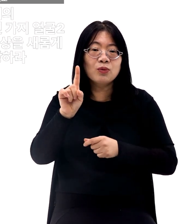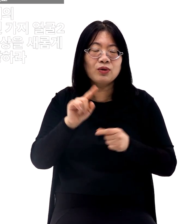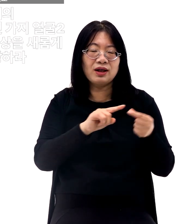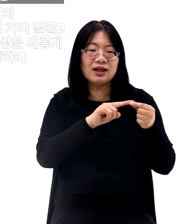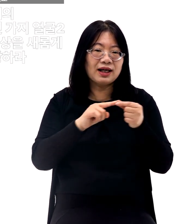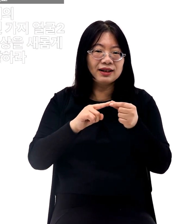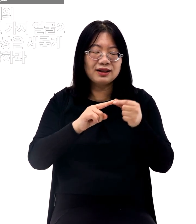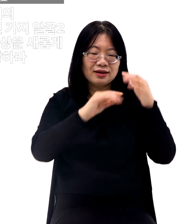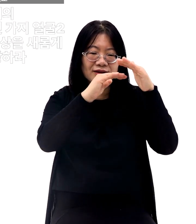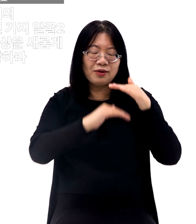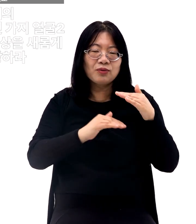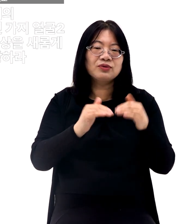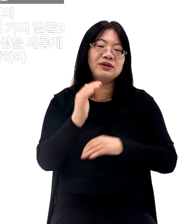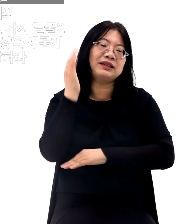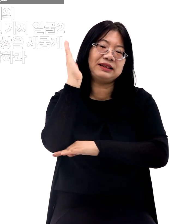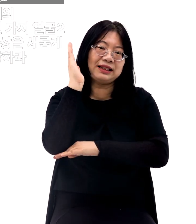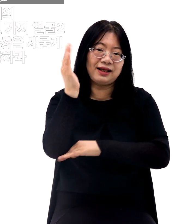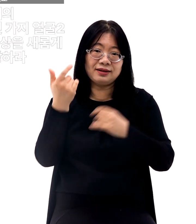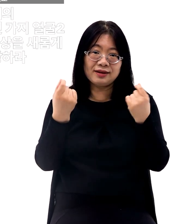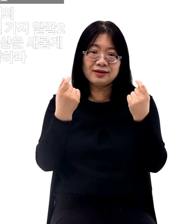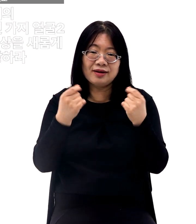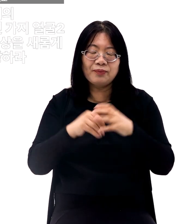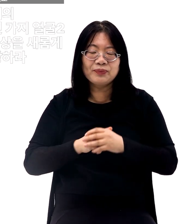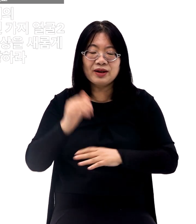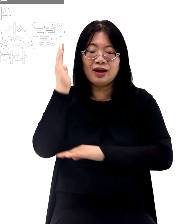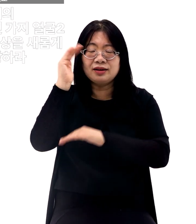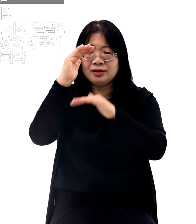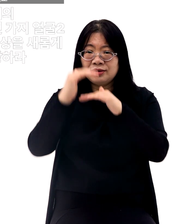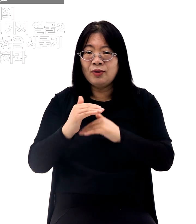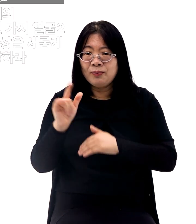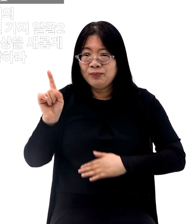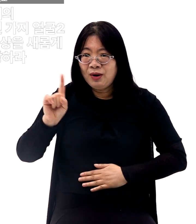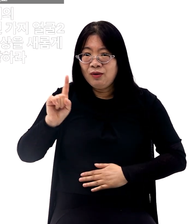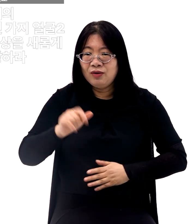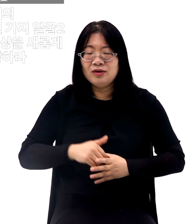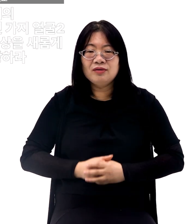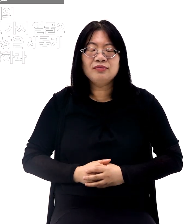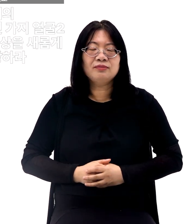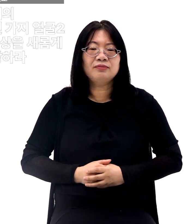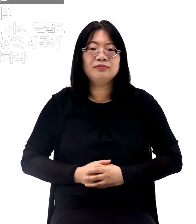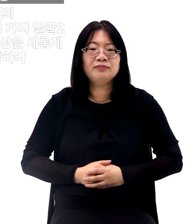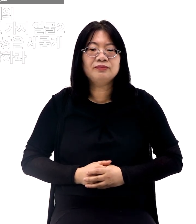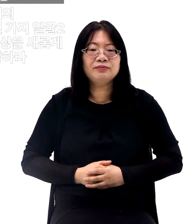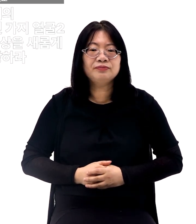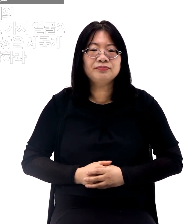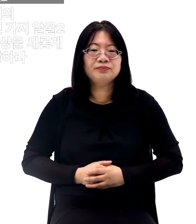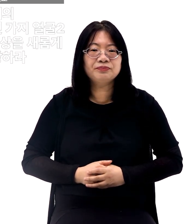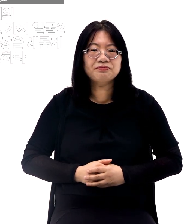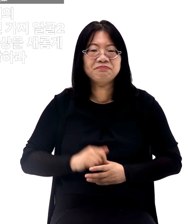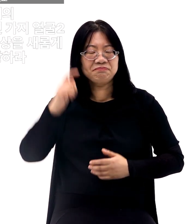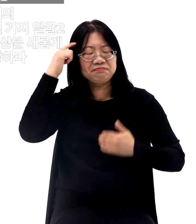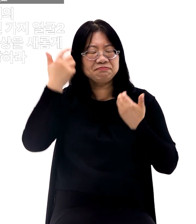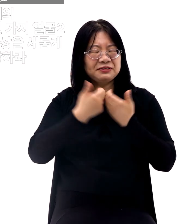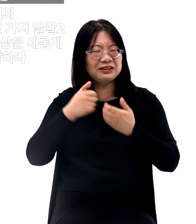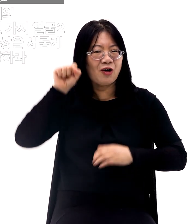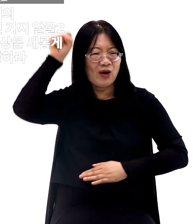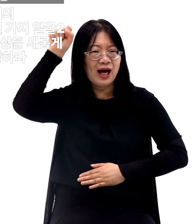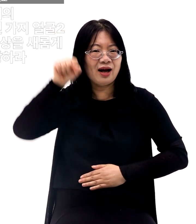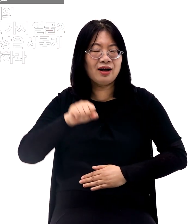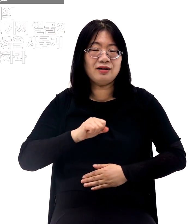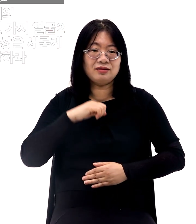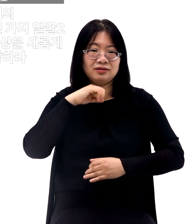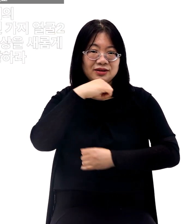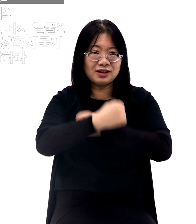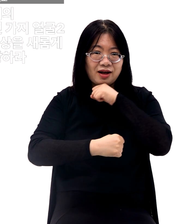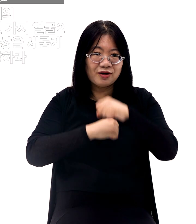스토리 아니에요. 그래서 그 스토리의 내용이 뭐냐 하면 저항정신, 자유,